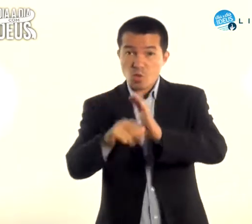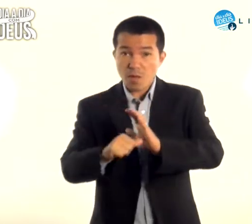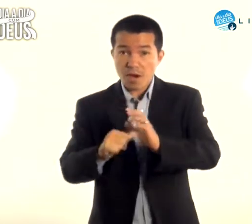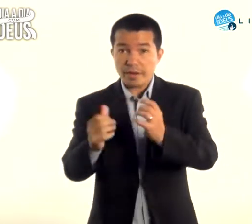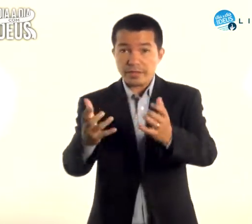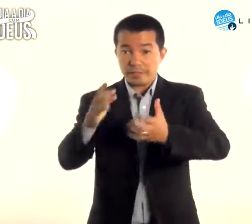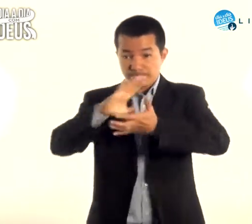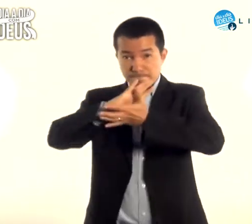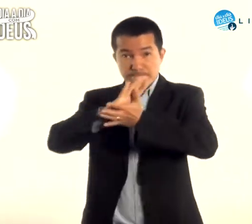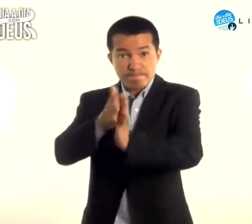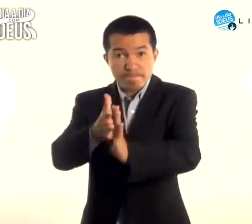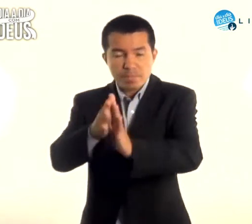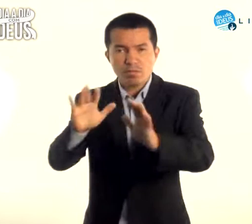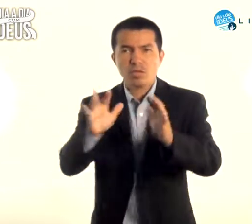e tenha com abundância.